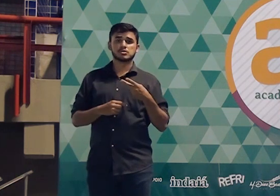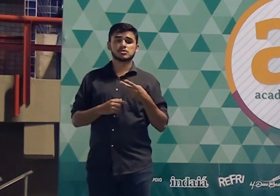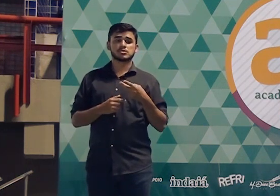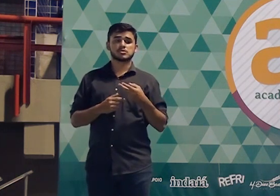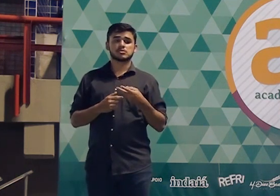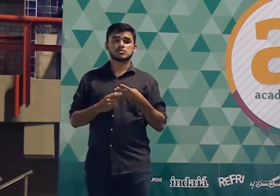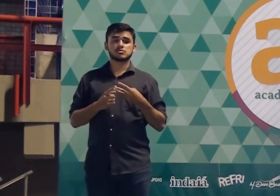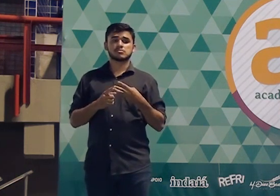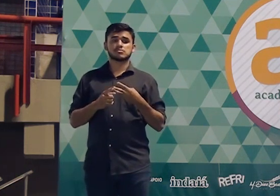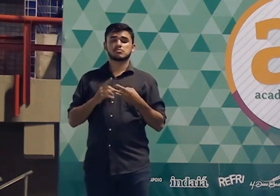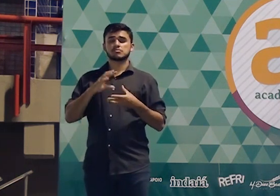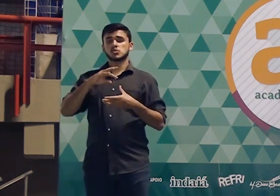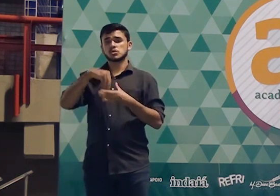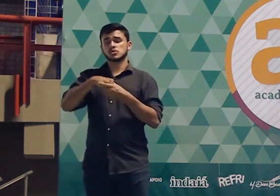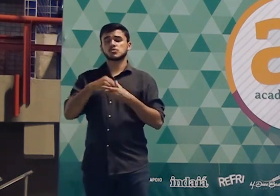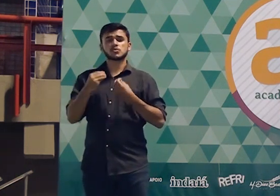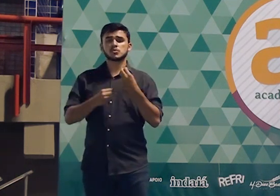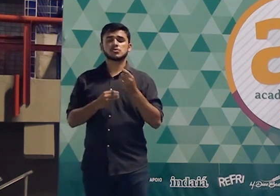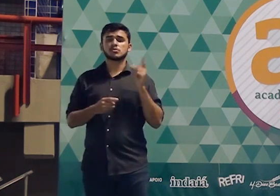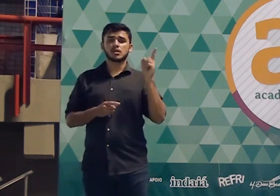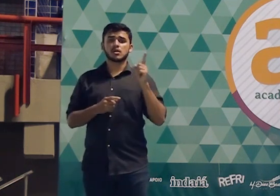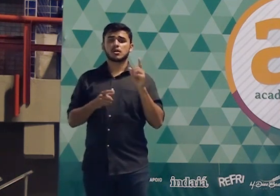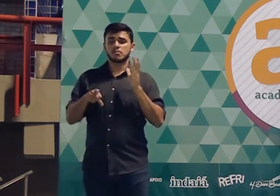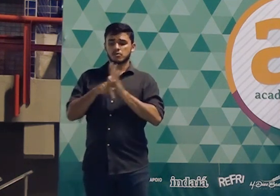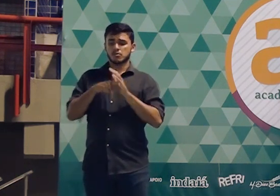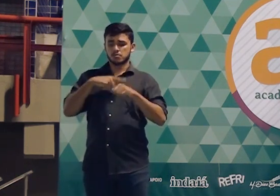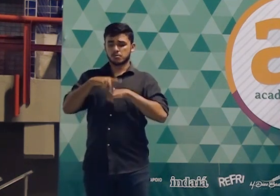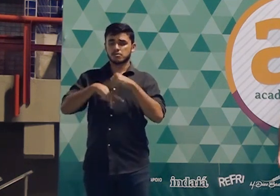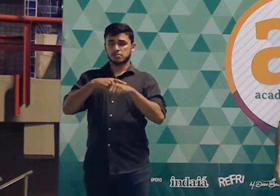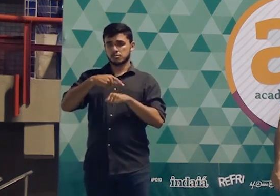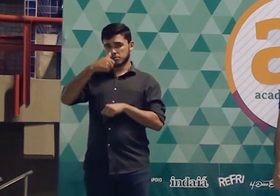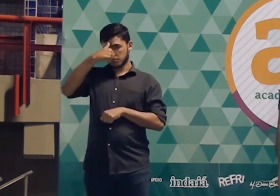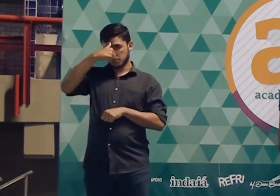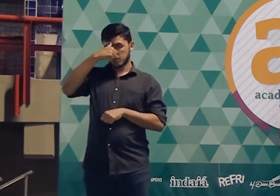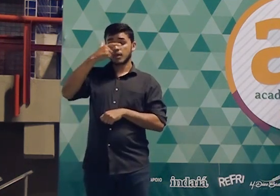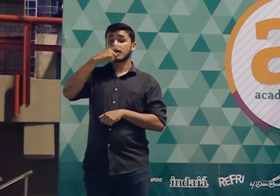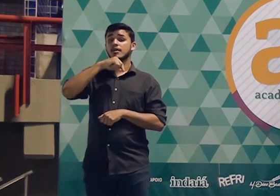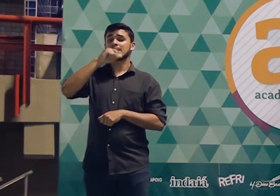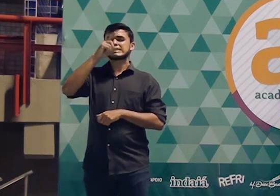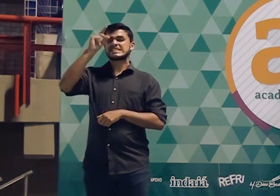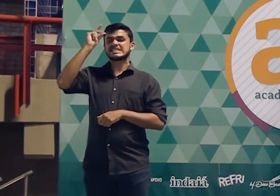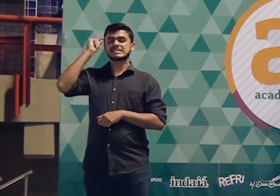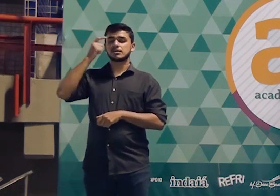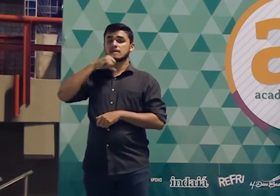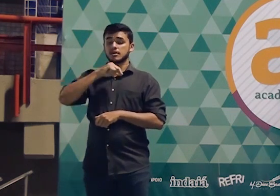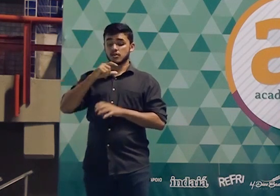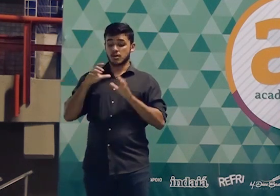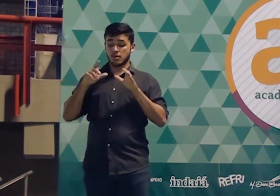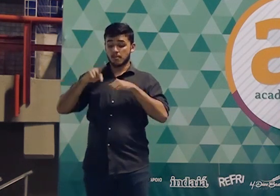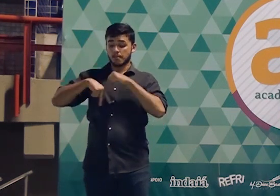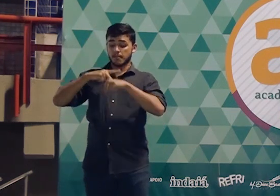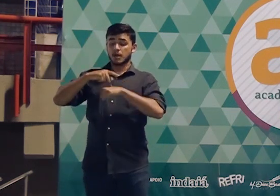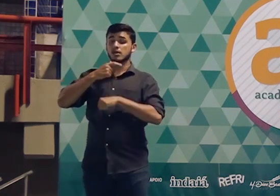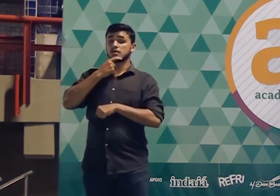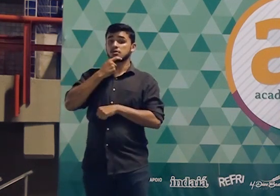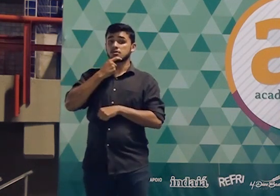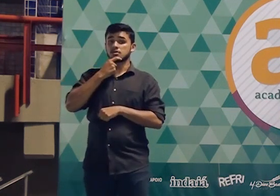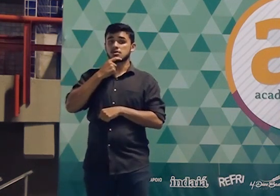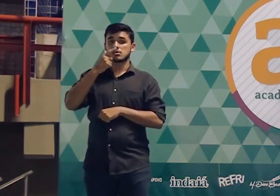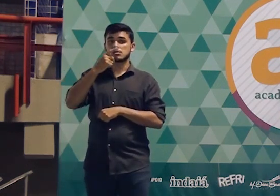Não. Por que é na Índia? Quem colonizou a Índia? Os ingleses. O que é que se fala na